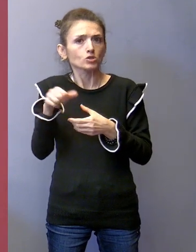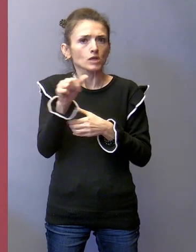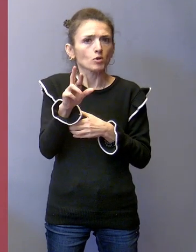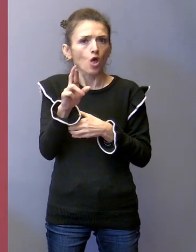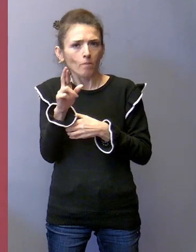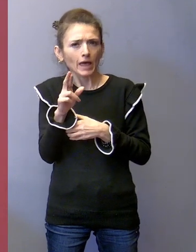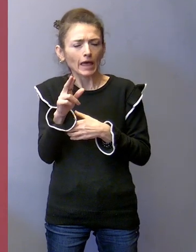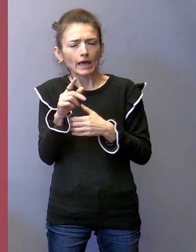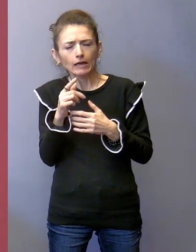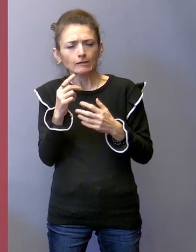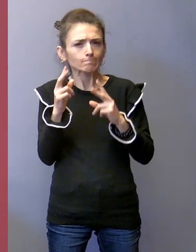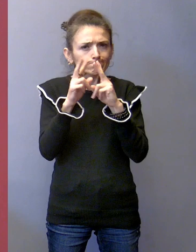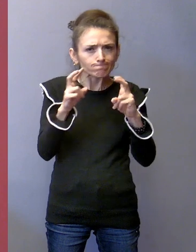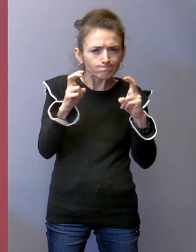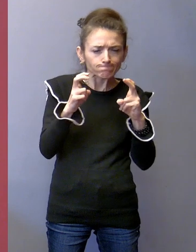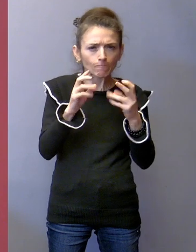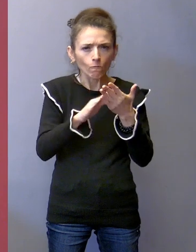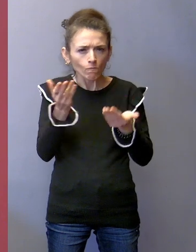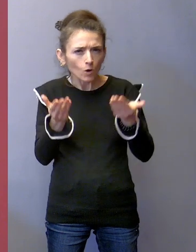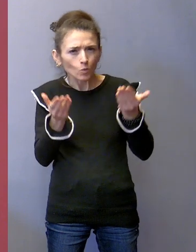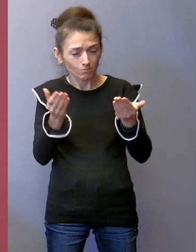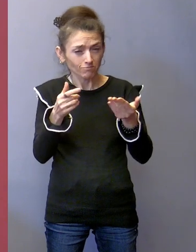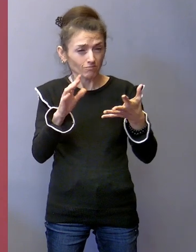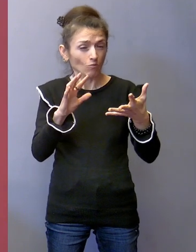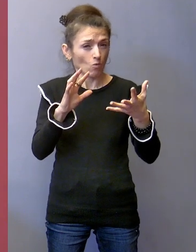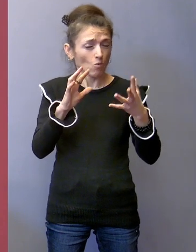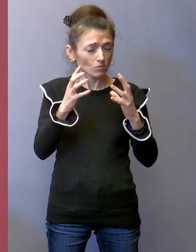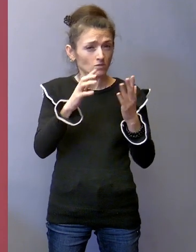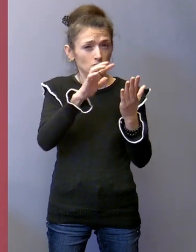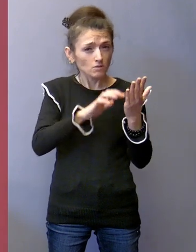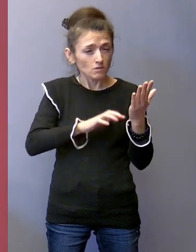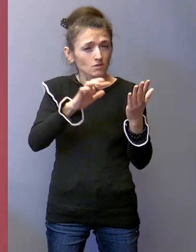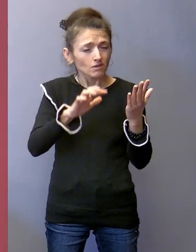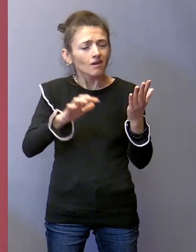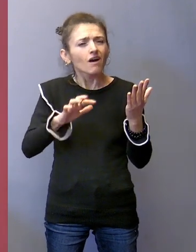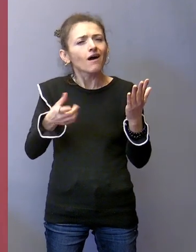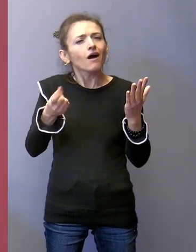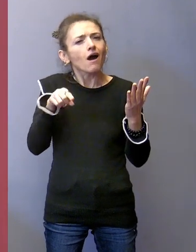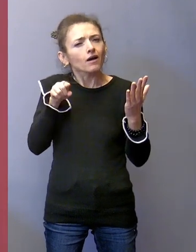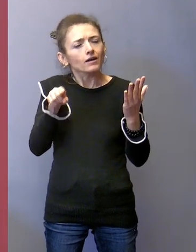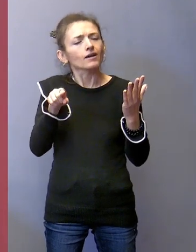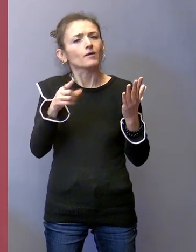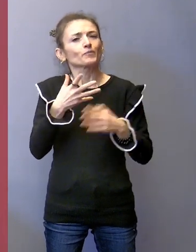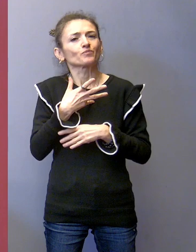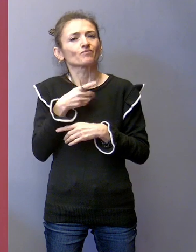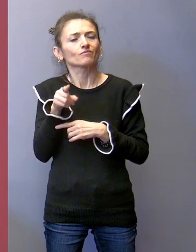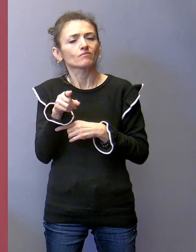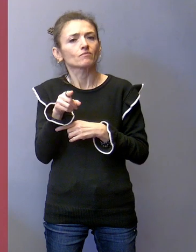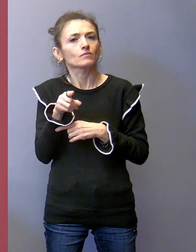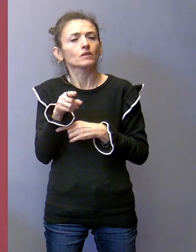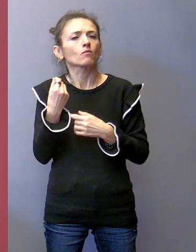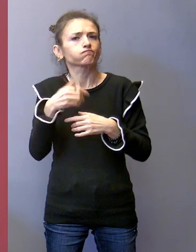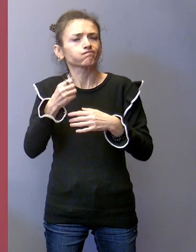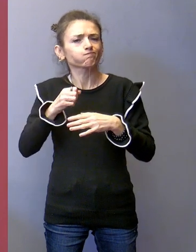poterla esaminare vista la vastità e la complessità e anche la diciamo così la capacità